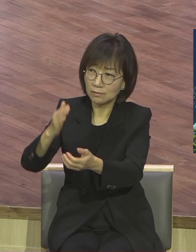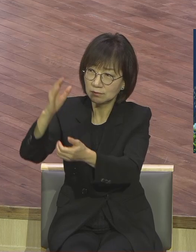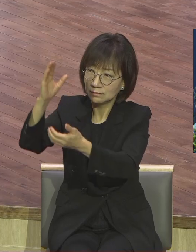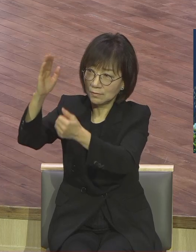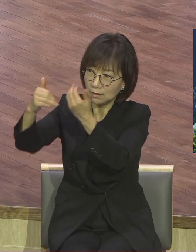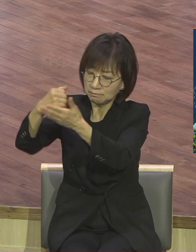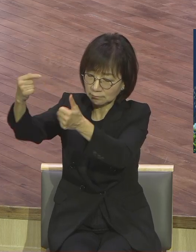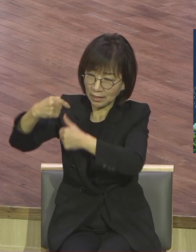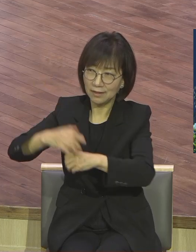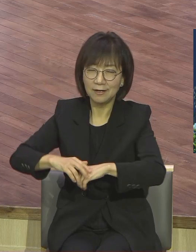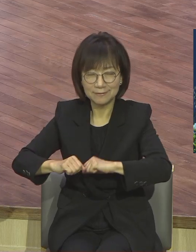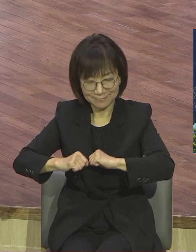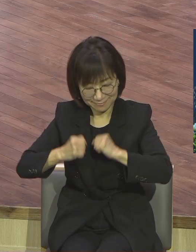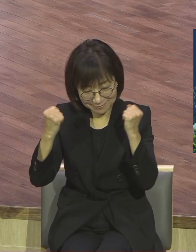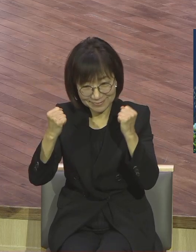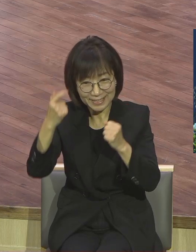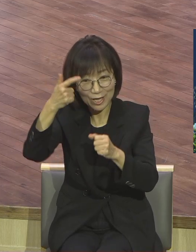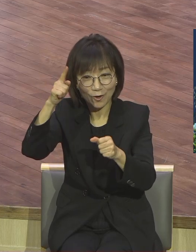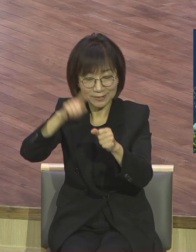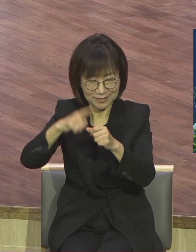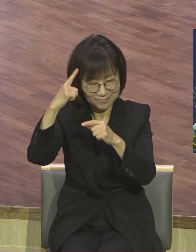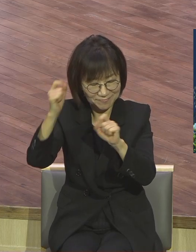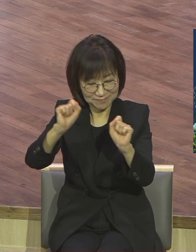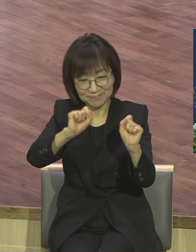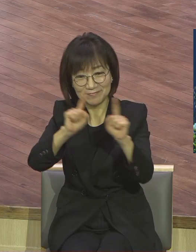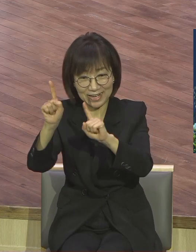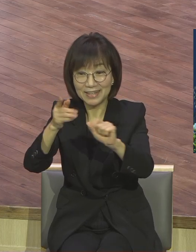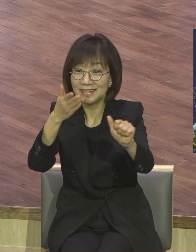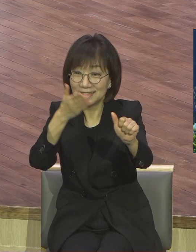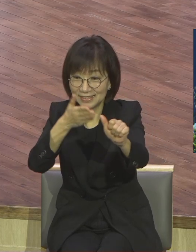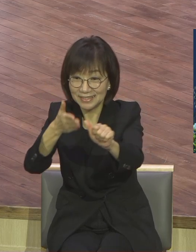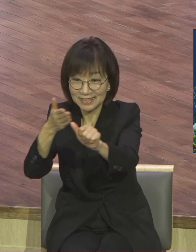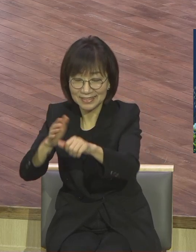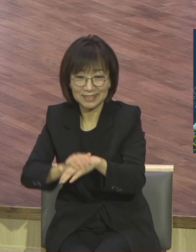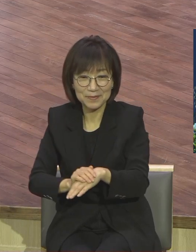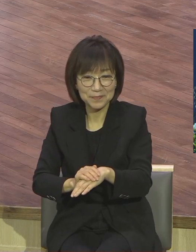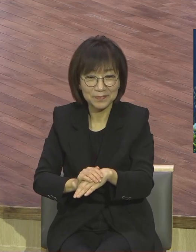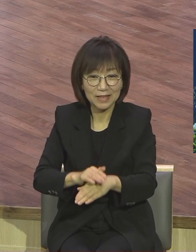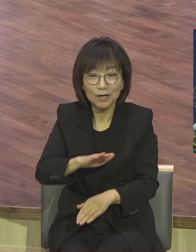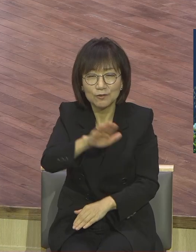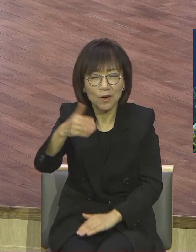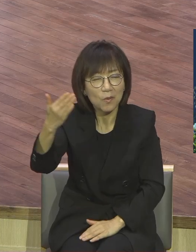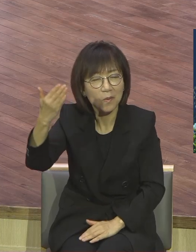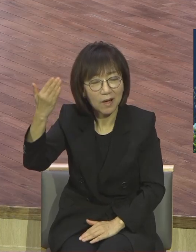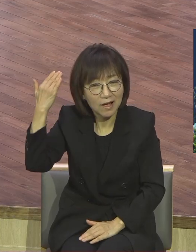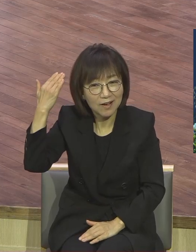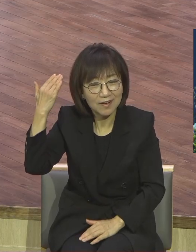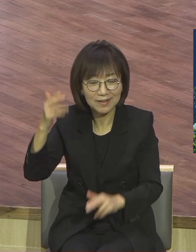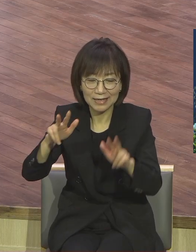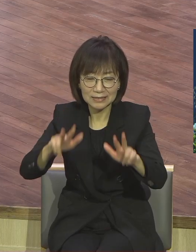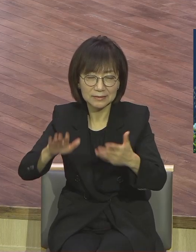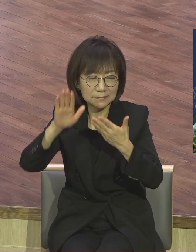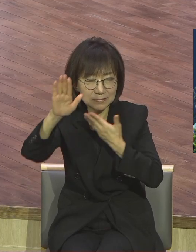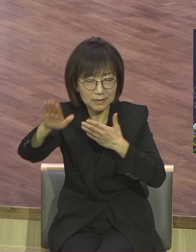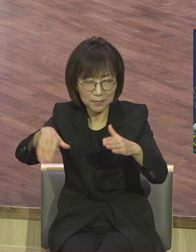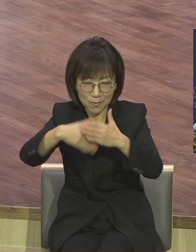영적인 깨어있는 여러분들 되시길 바랍니다. 우리의 과거, 현재, 미래 모든